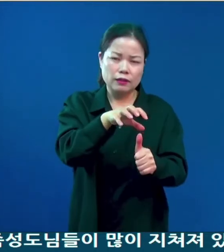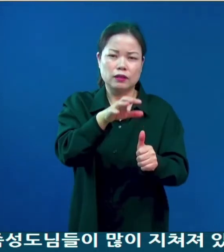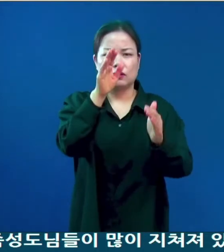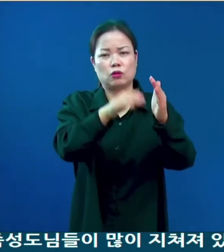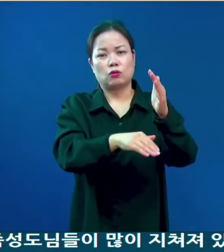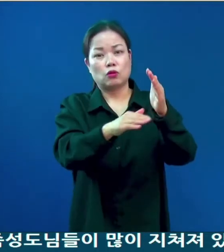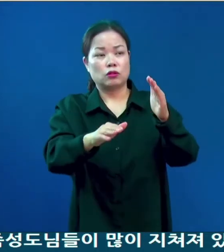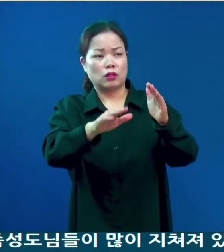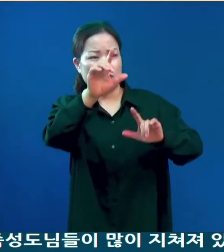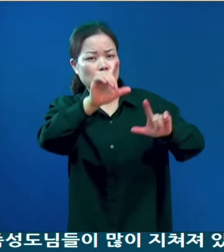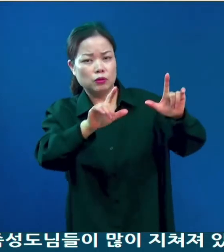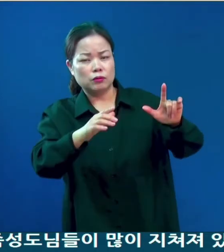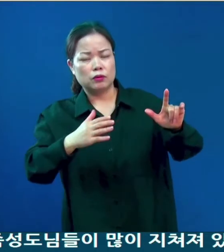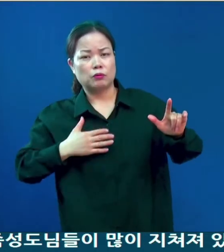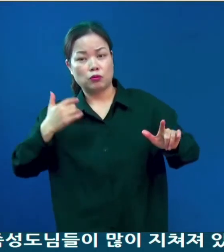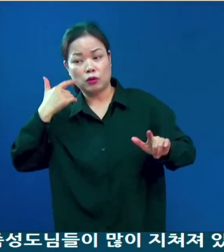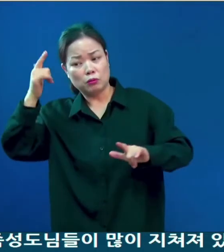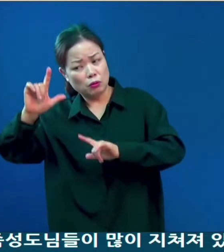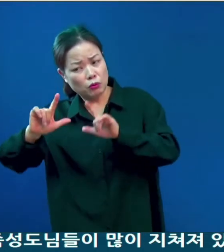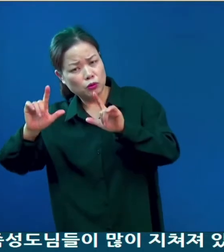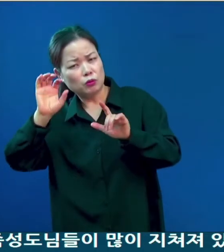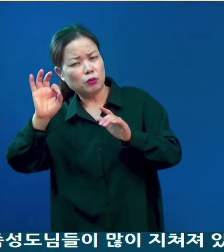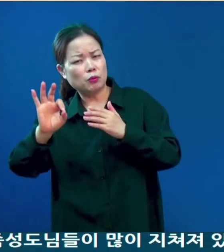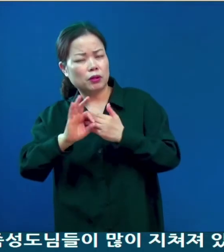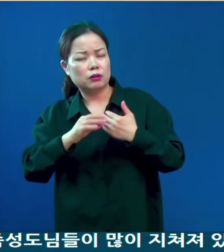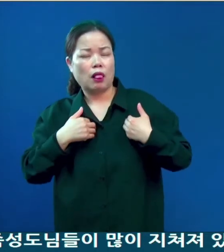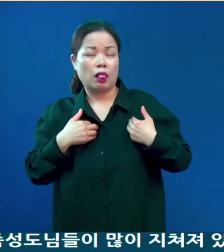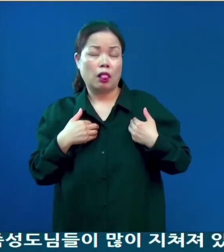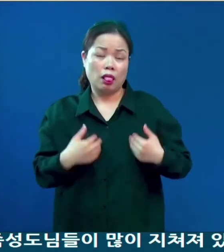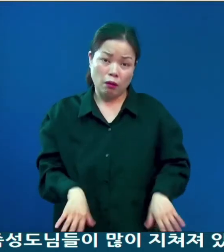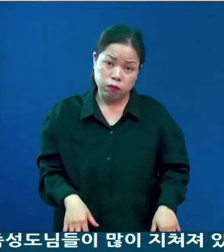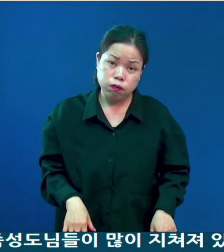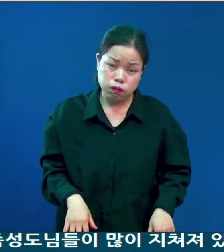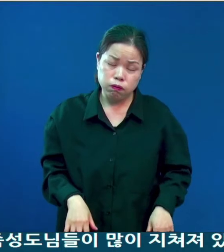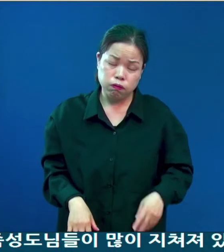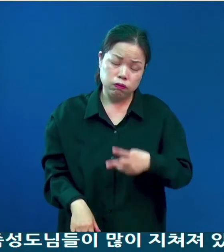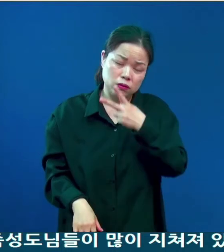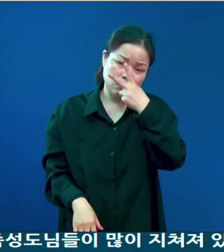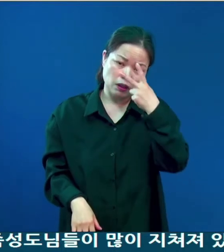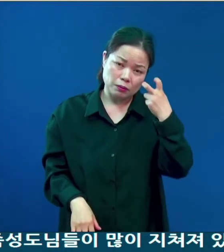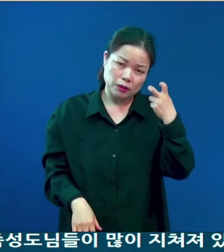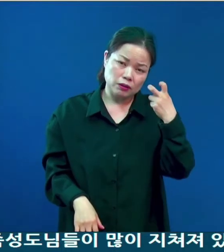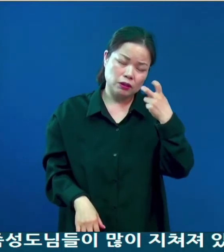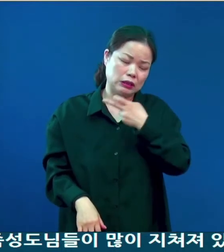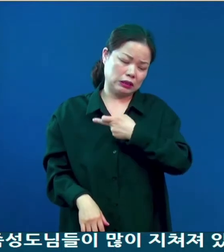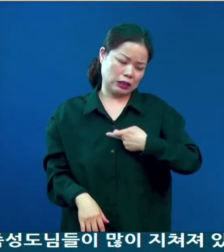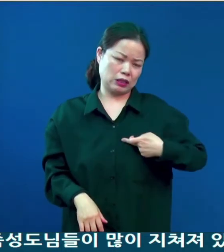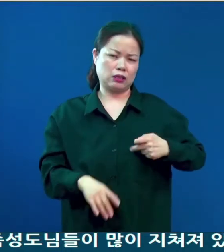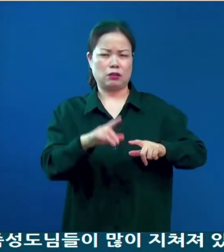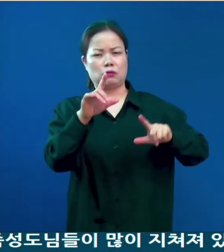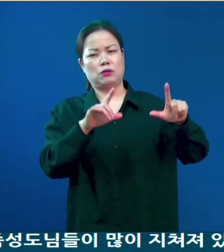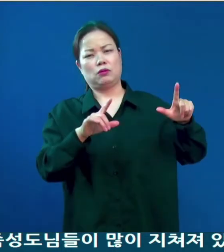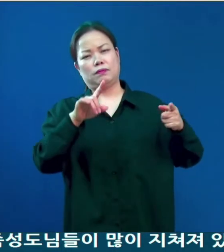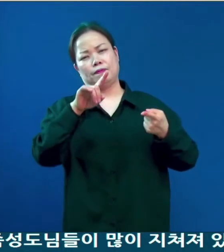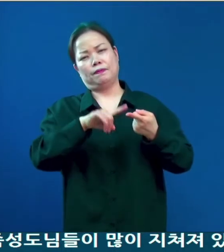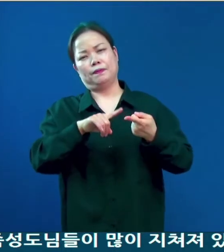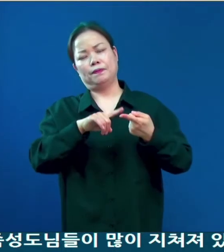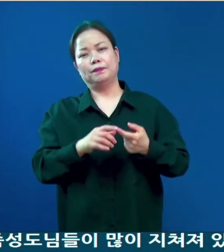모습을 보면, 또 저의 모습을 보면 오늘 이 지쳐 피곤해서 잠들어 있는 제자들의 모습을 그대로 보게 된다는 것이에요.